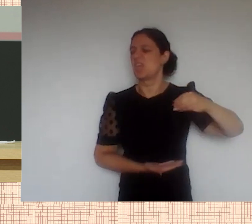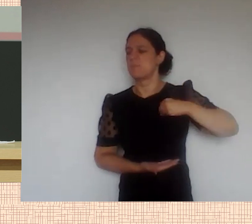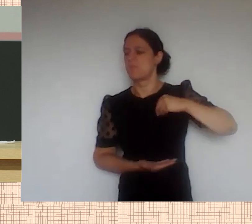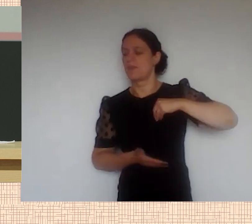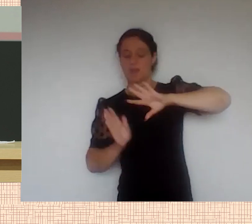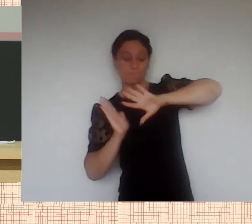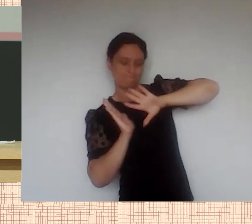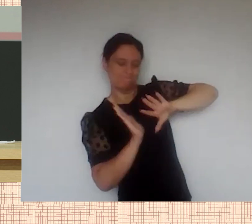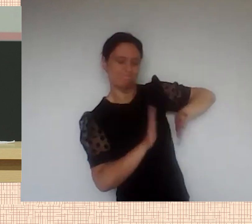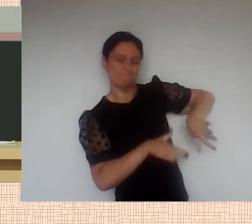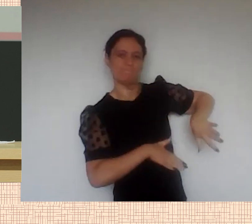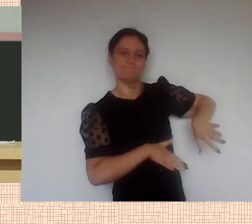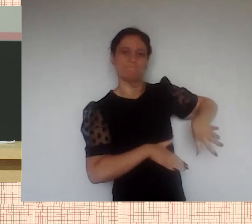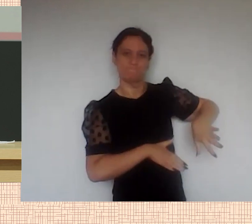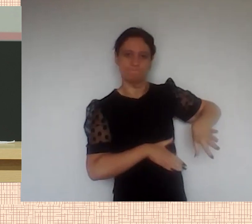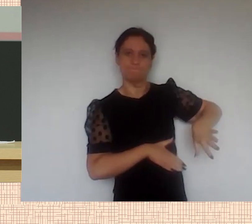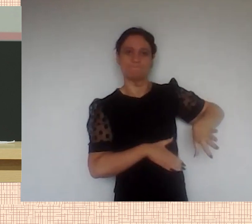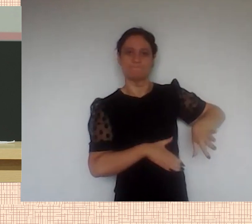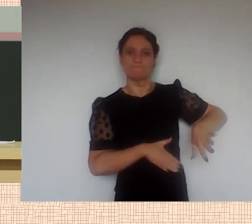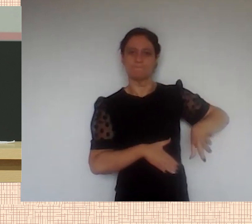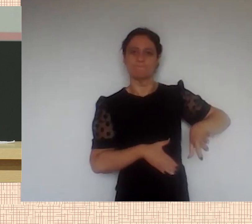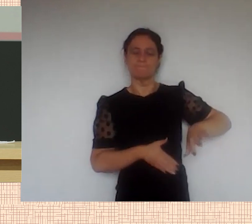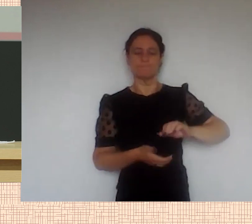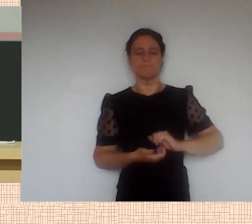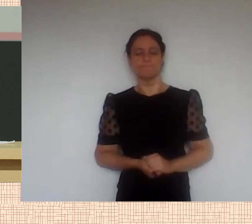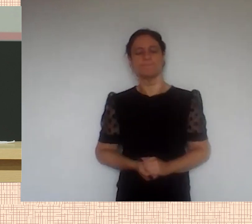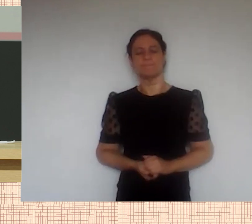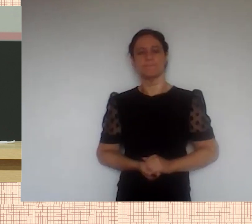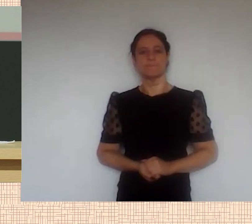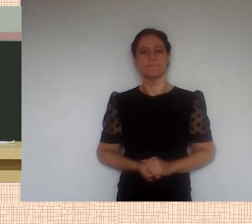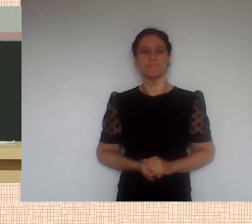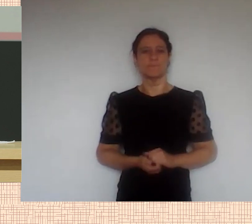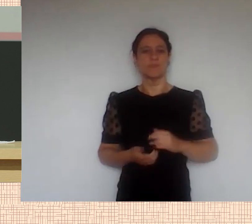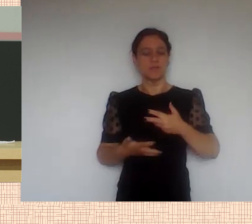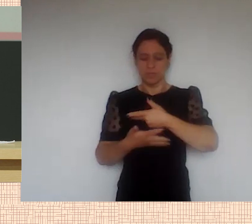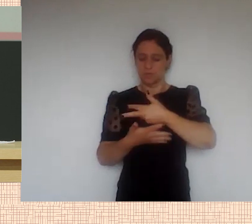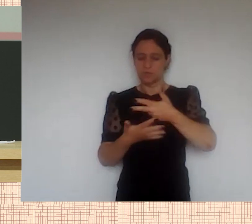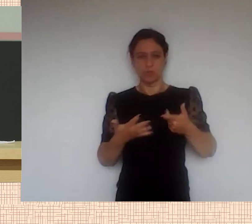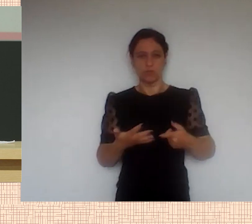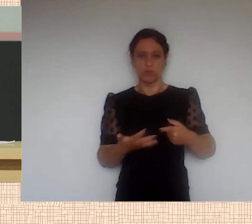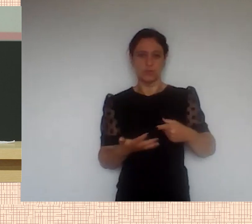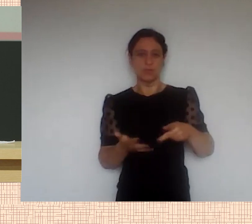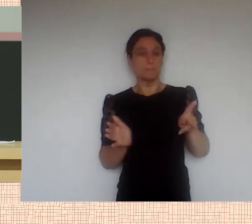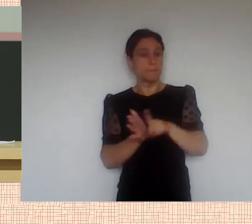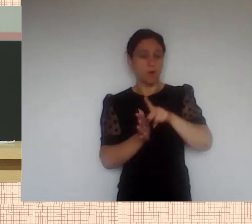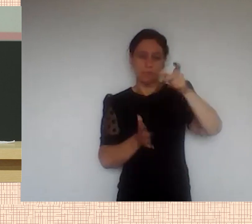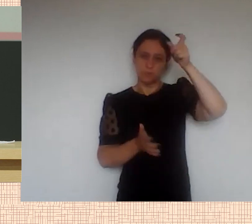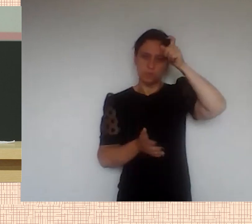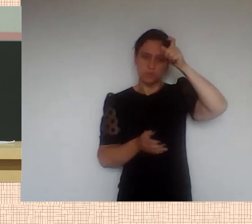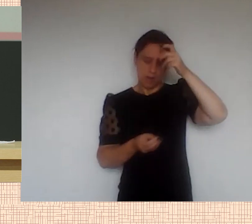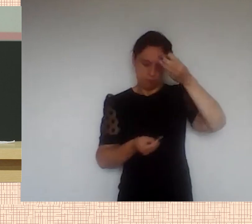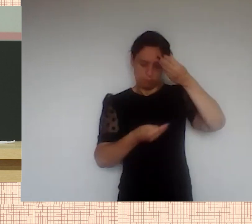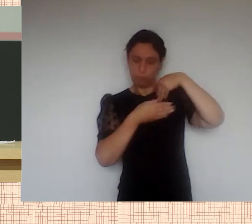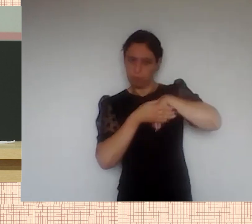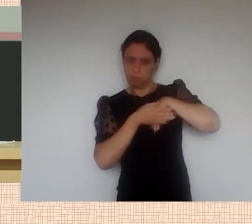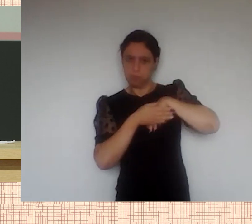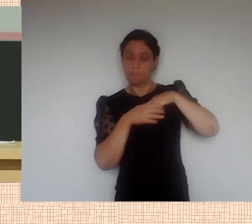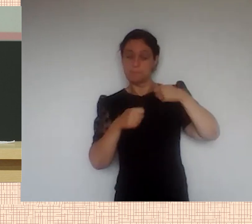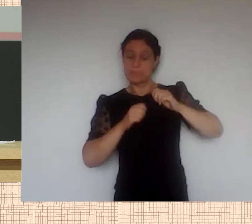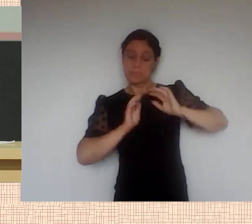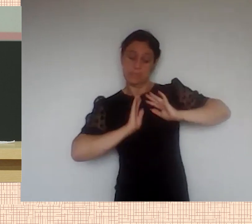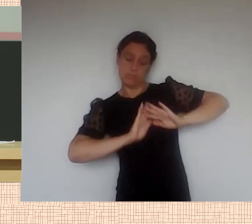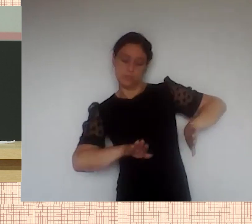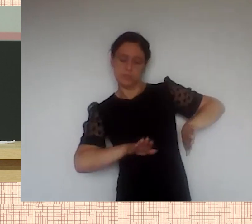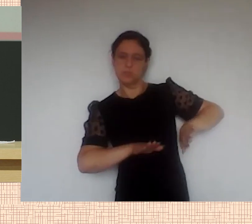removendo as toxinas do velho homem, daquilo que o diabo colocou, e